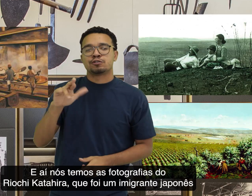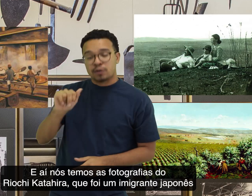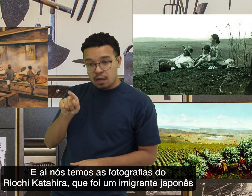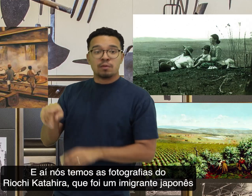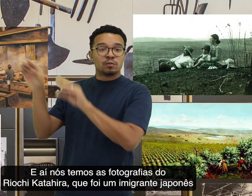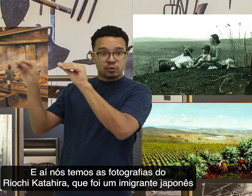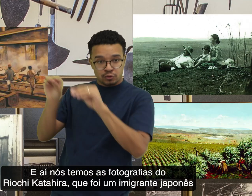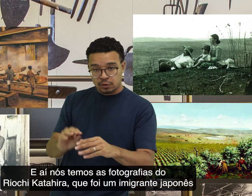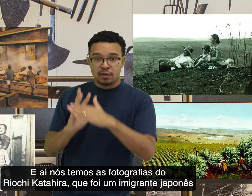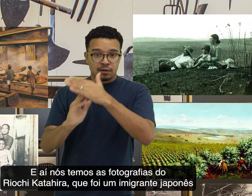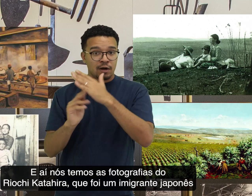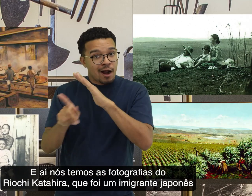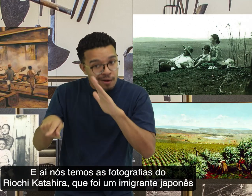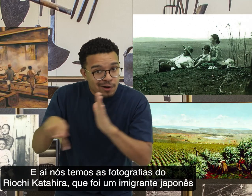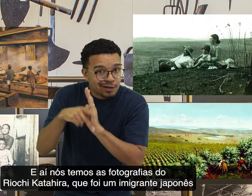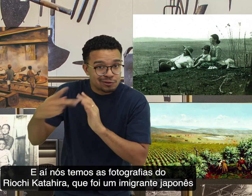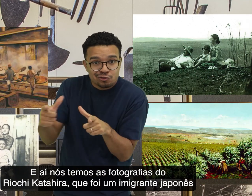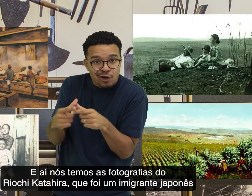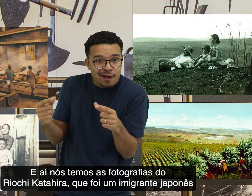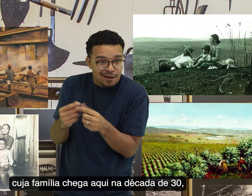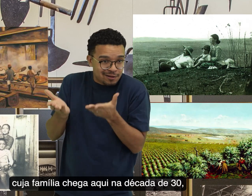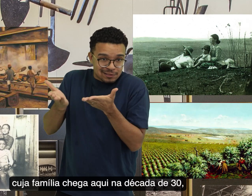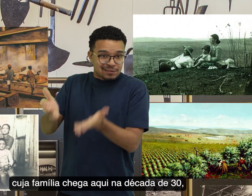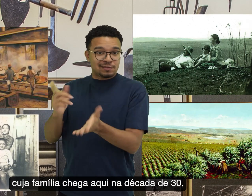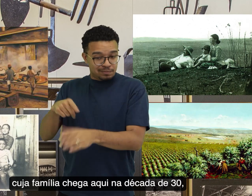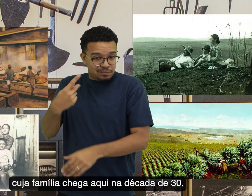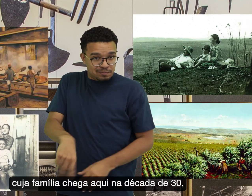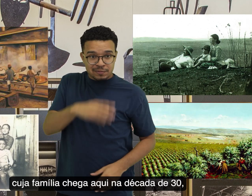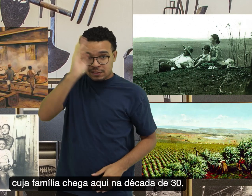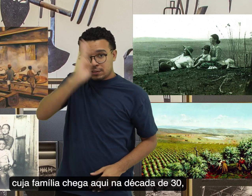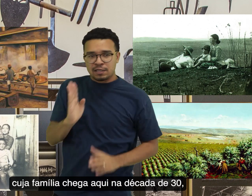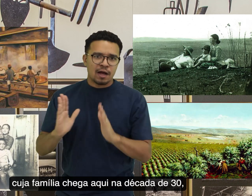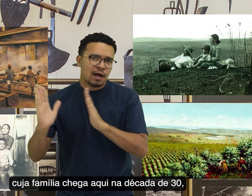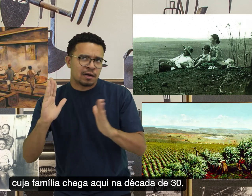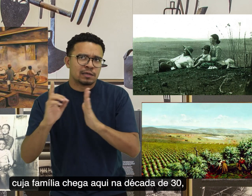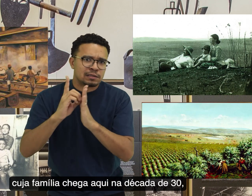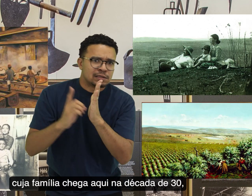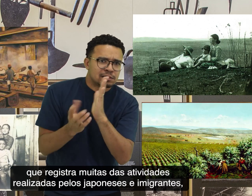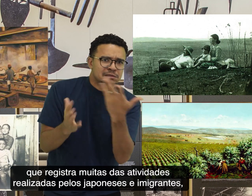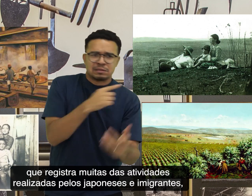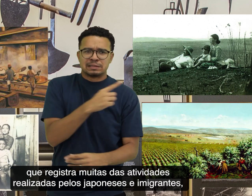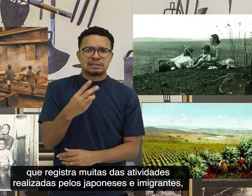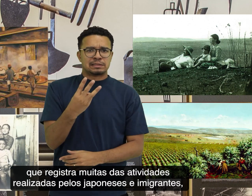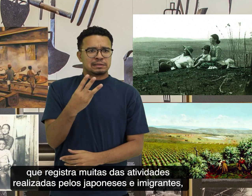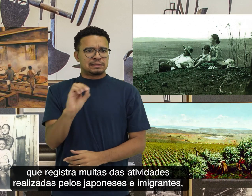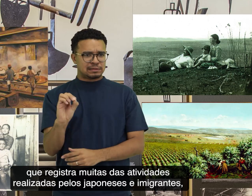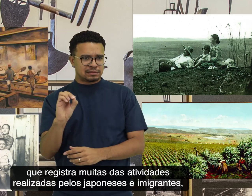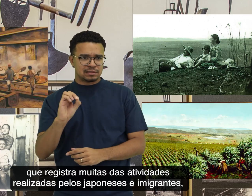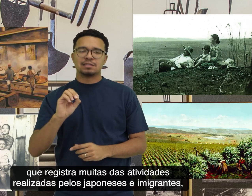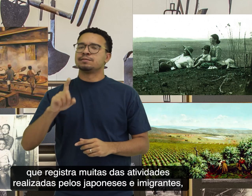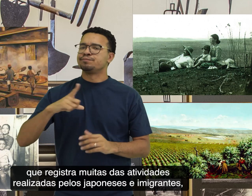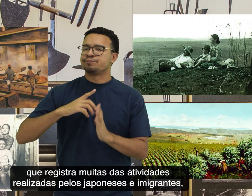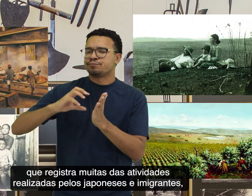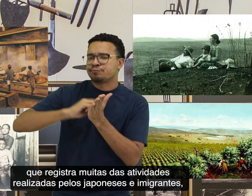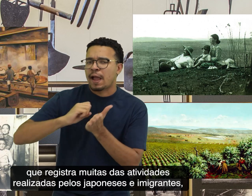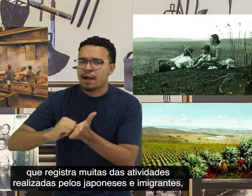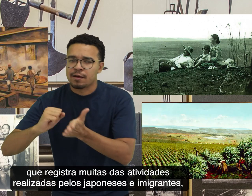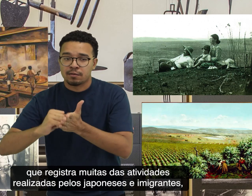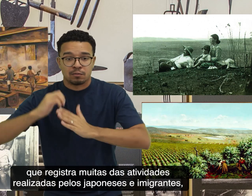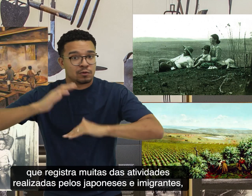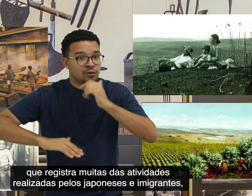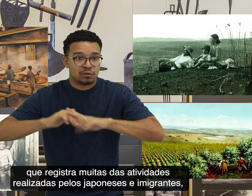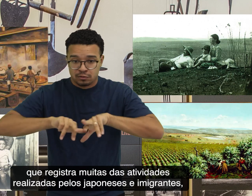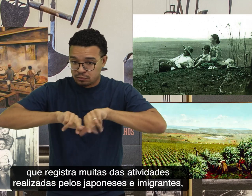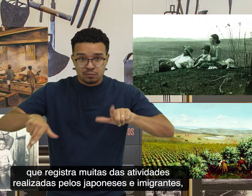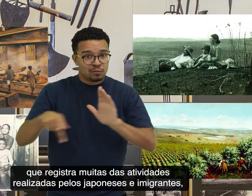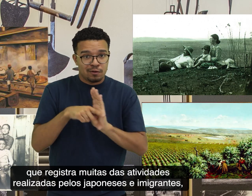do Ryoshi Katahira, que foi um imigrante japonês, cuja família chega aqui na década de 30, que registra